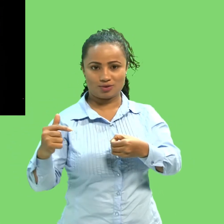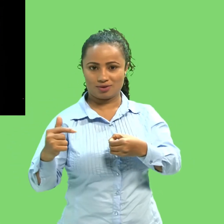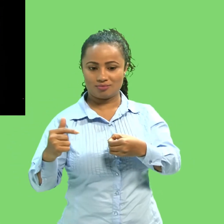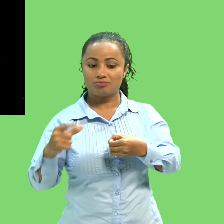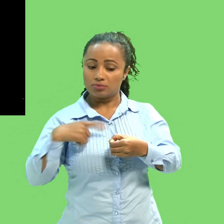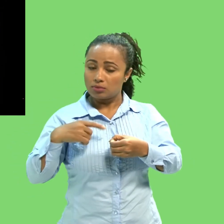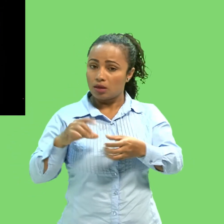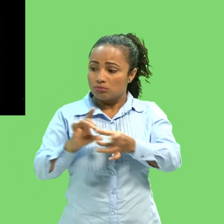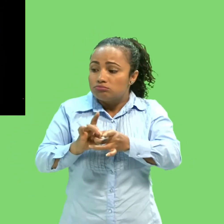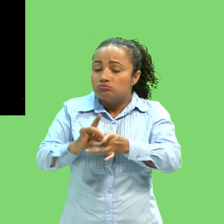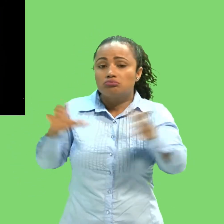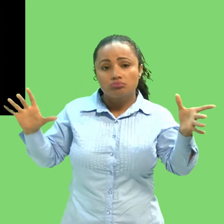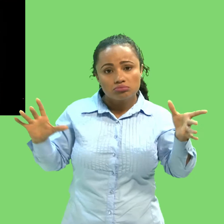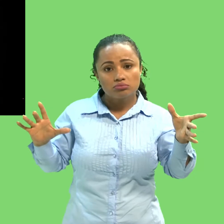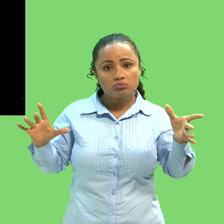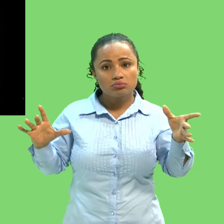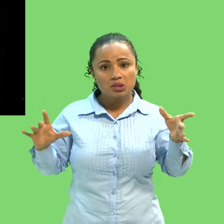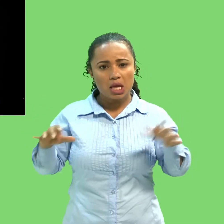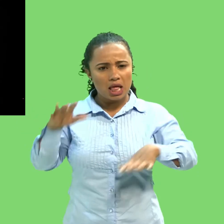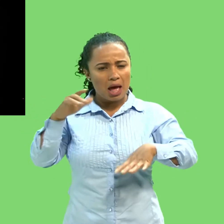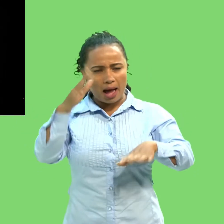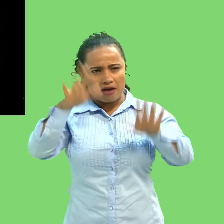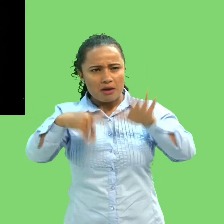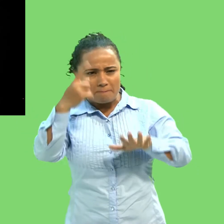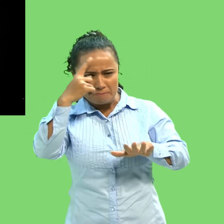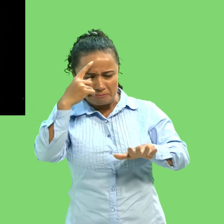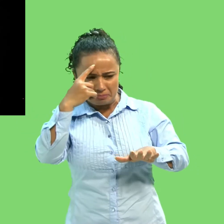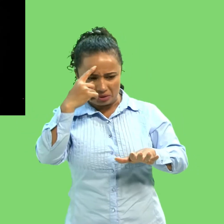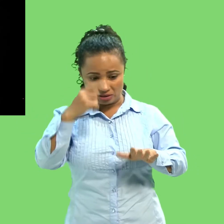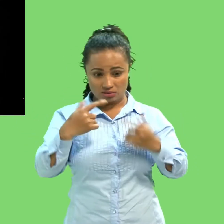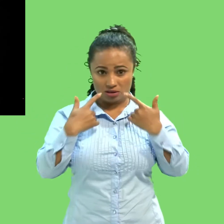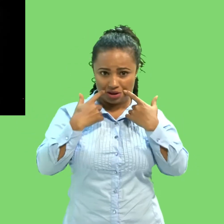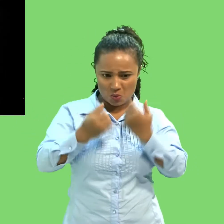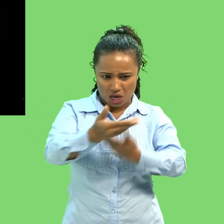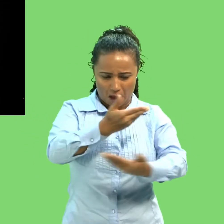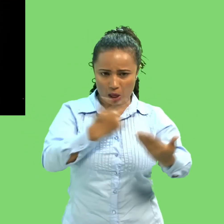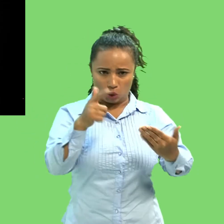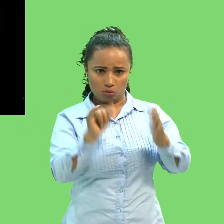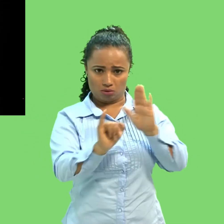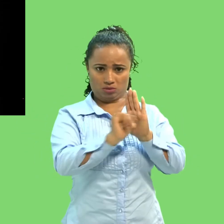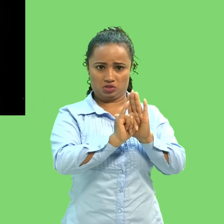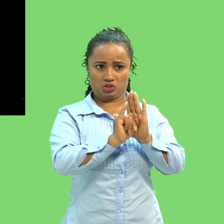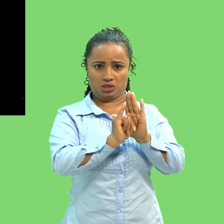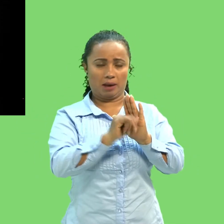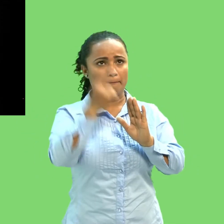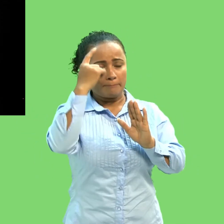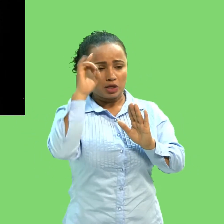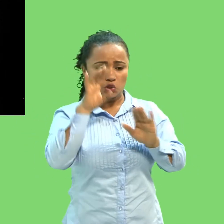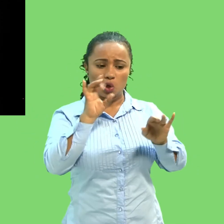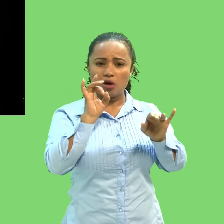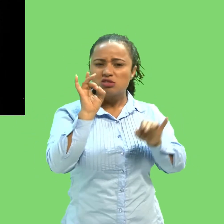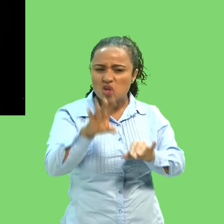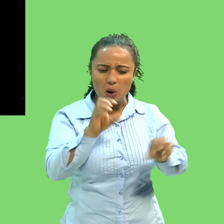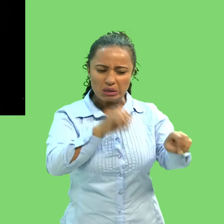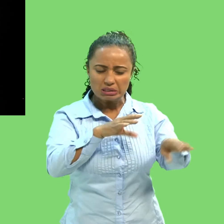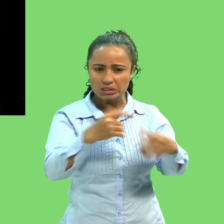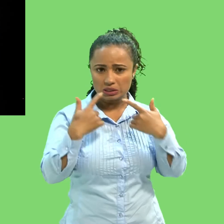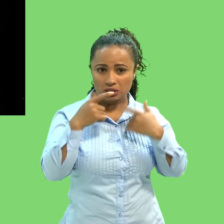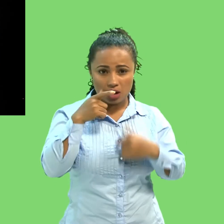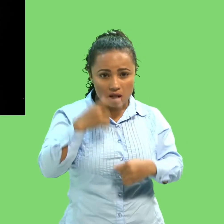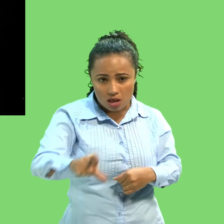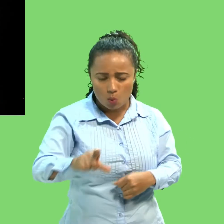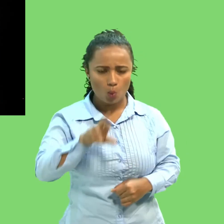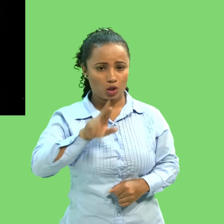desvencilha-se também da falsa identidade única com o ensino de línguas, e particularmente